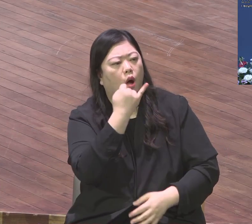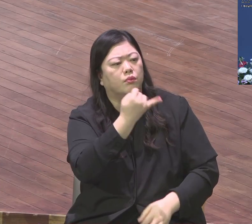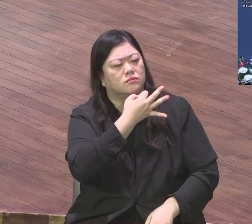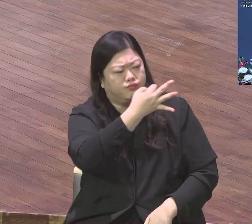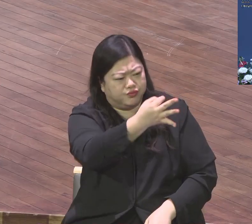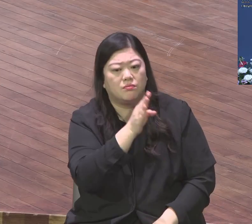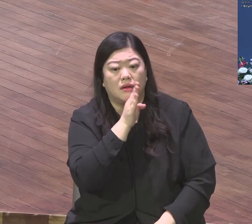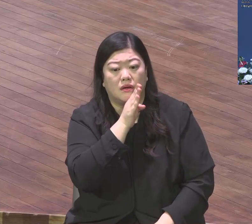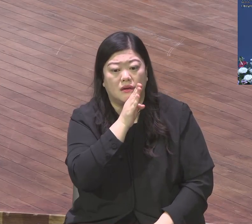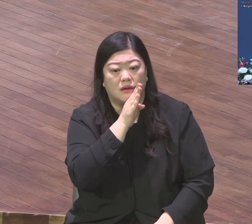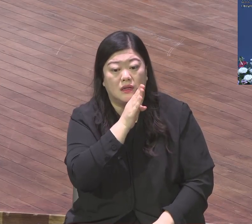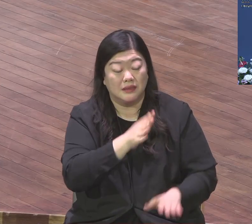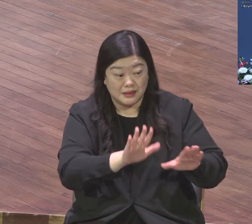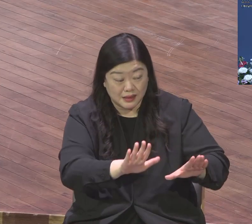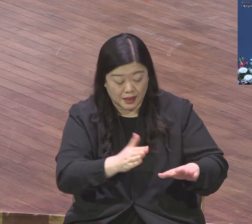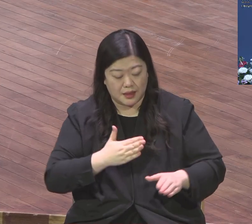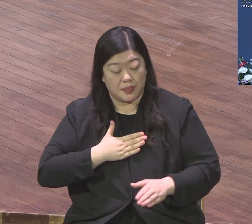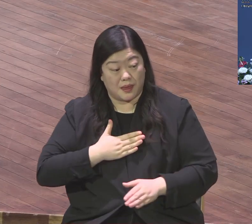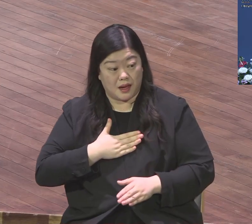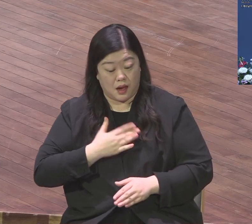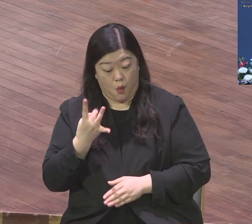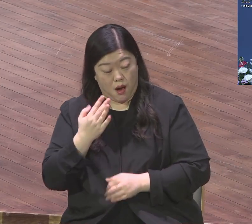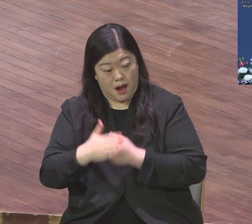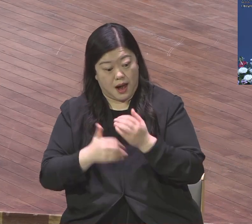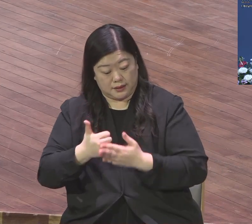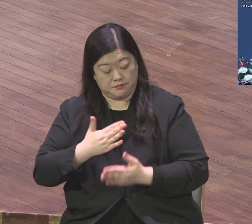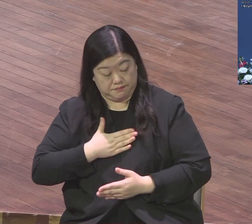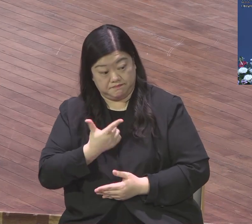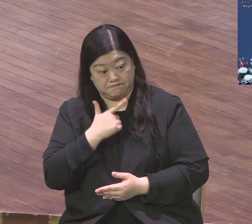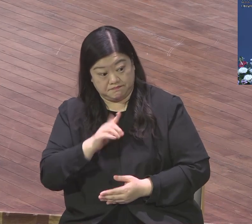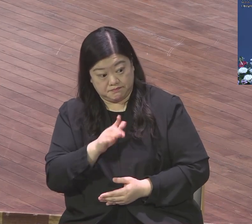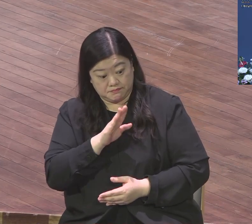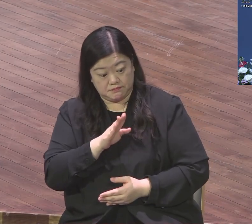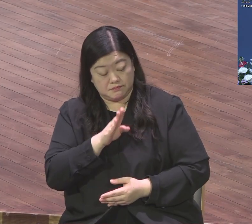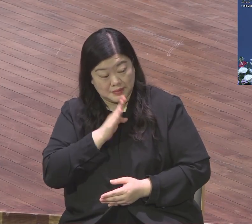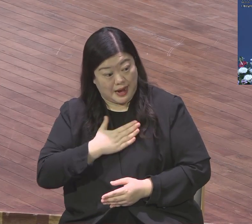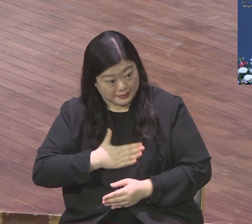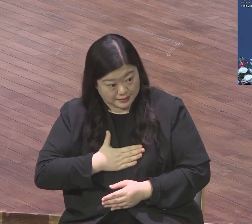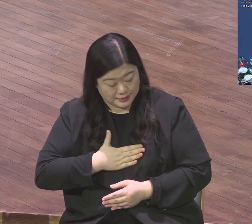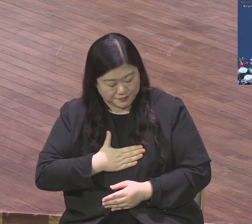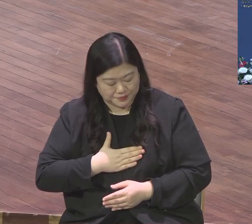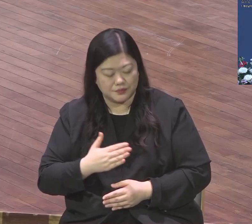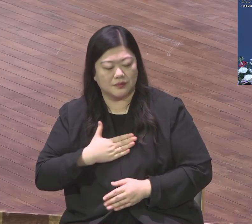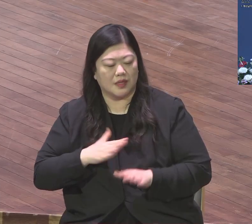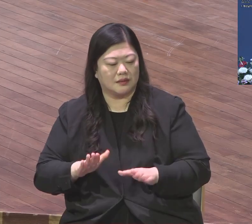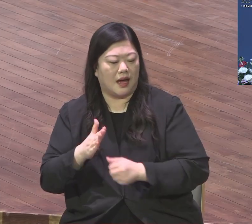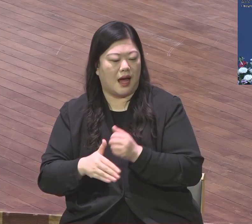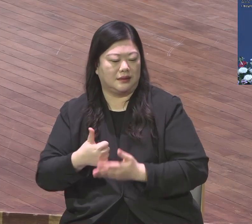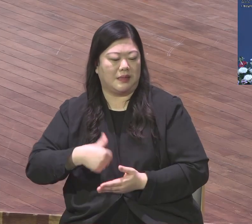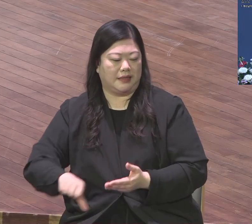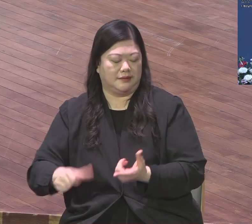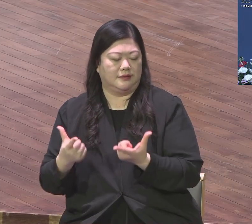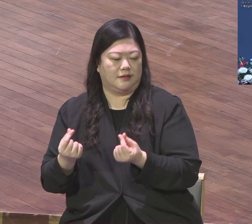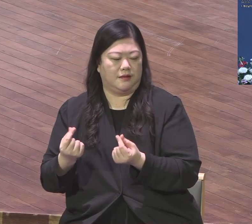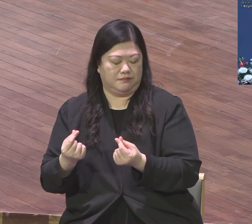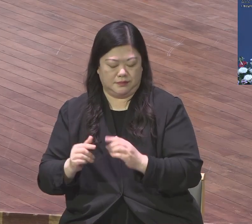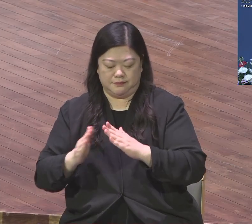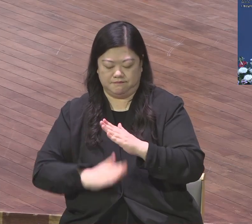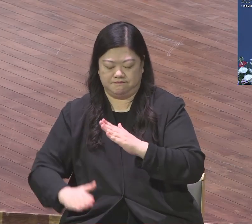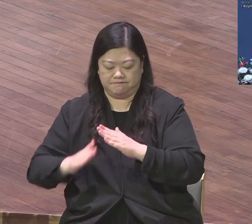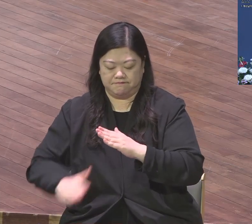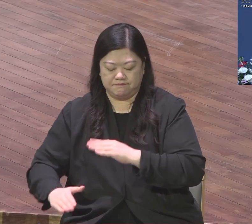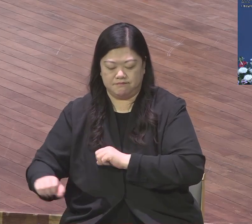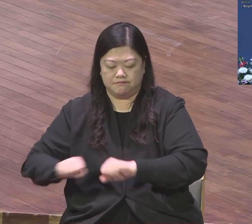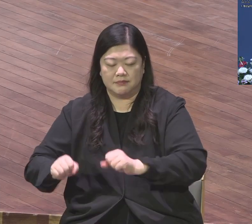하나님의 아들로서 온 세상에 죄를 짐을 지고 하나님의 어린 양으로서